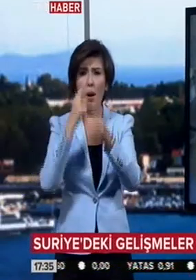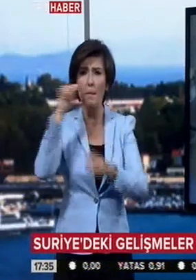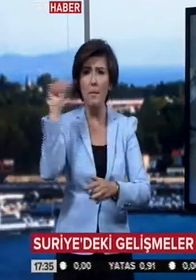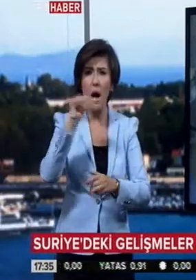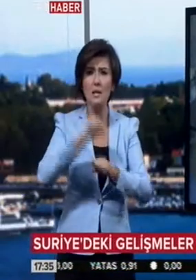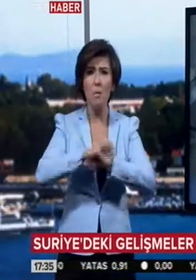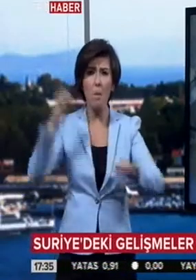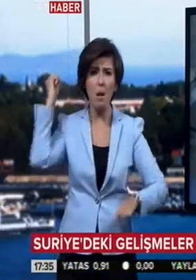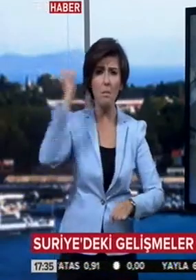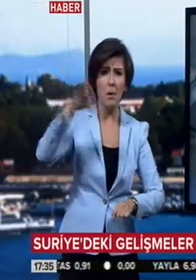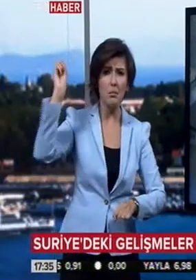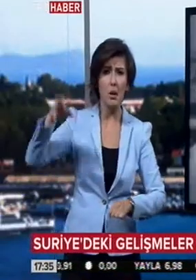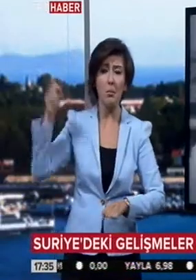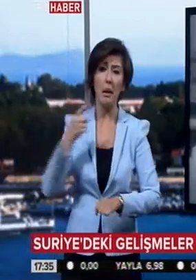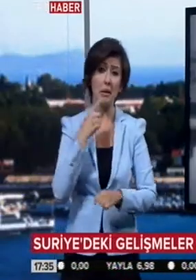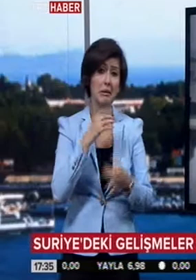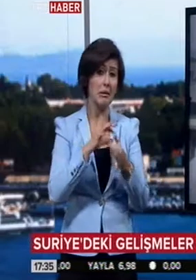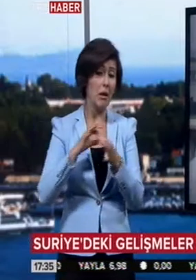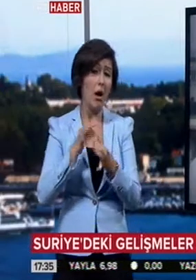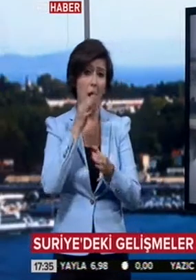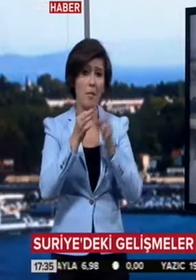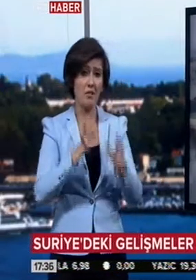bombalarla saldırdığına dair iddialara yer verdi.